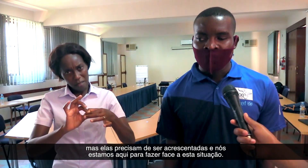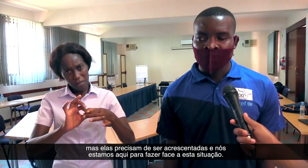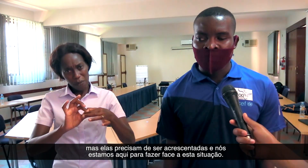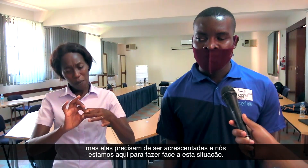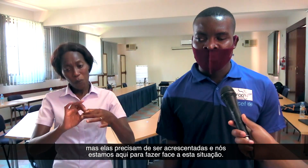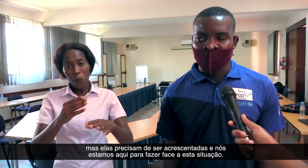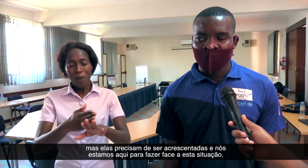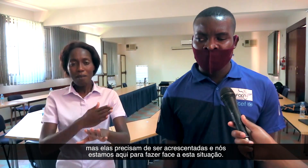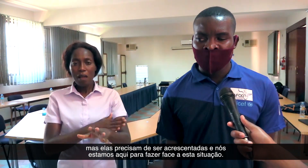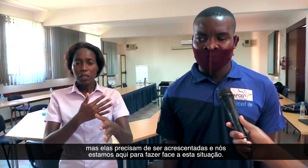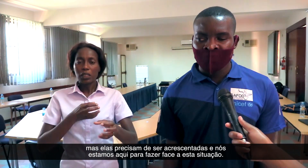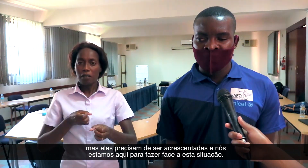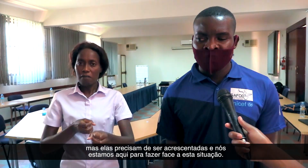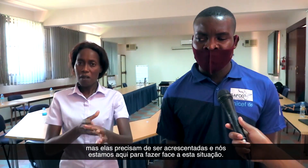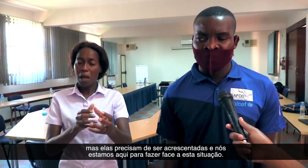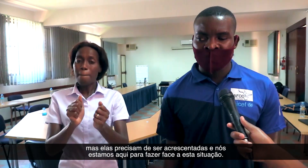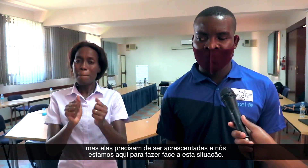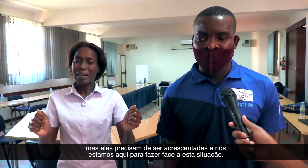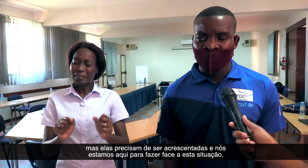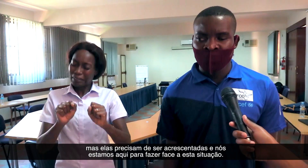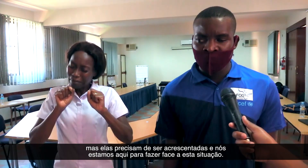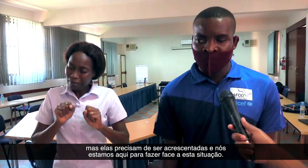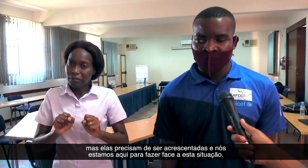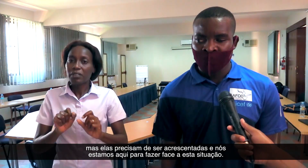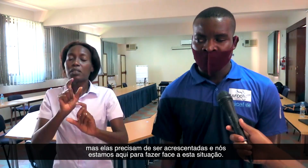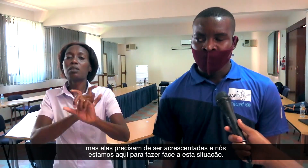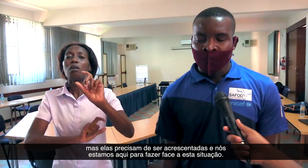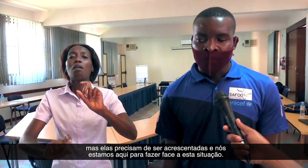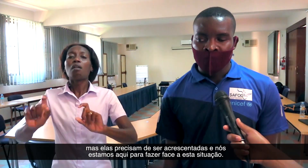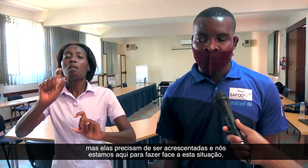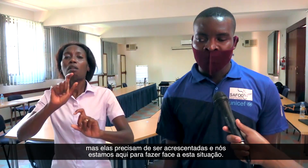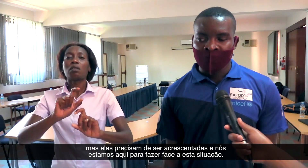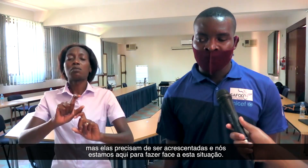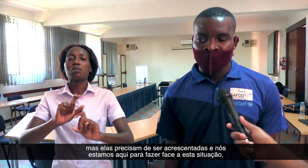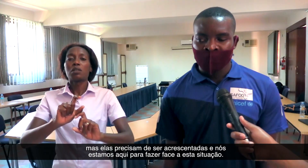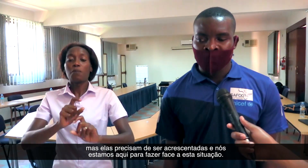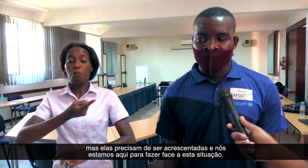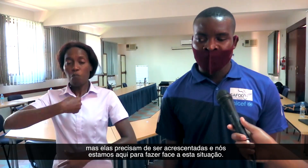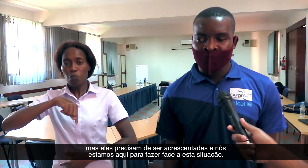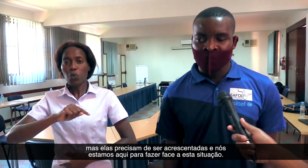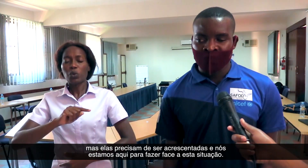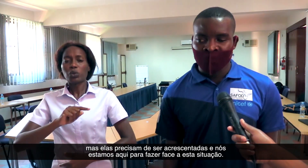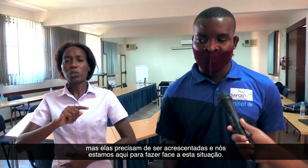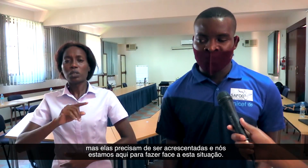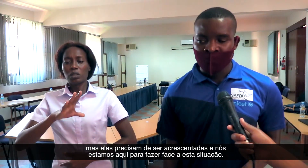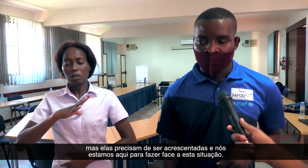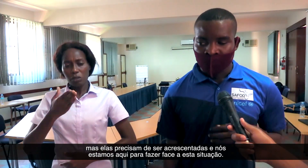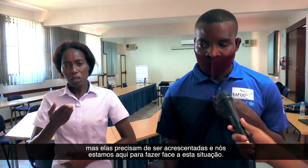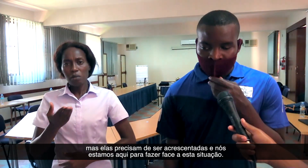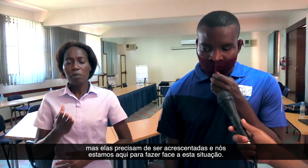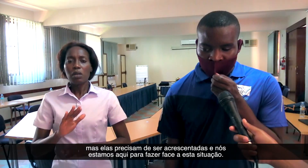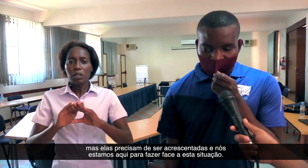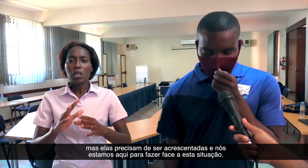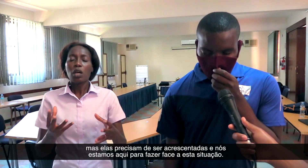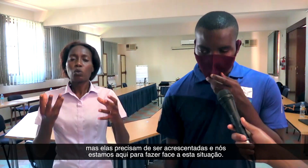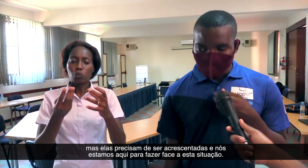Então, mas precisa de serem acrescentadas e nós estamos aqui para poder fazer face a essa situação.